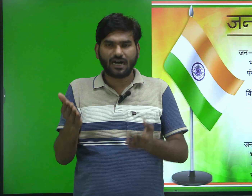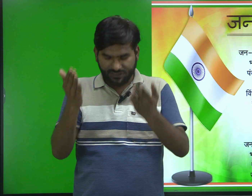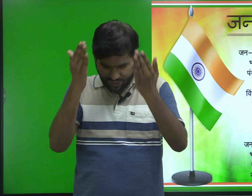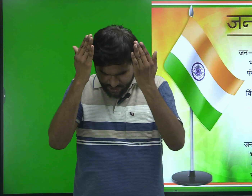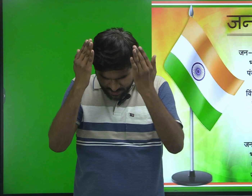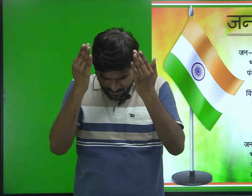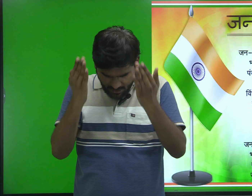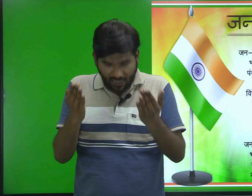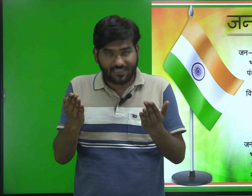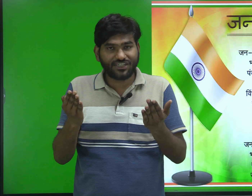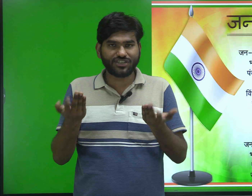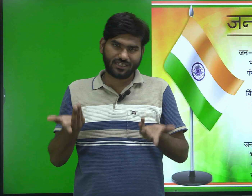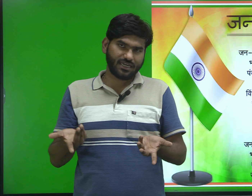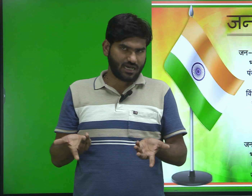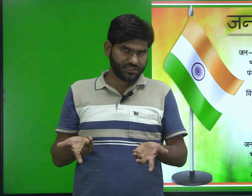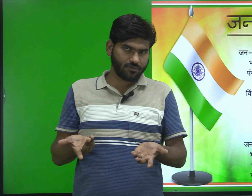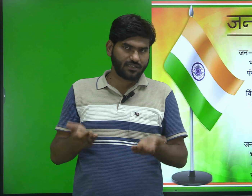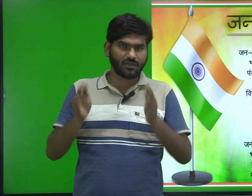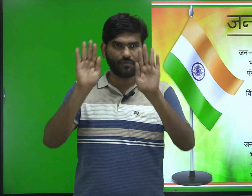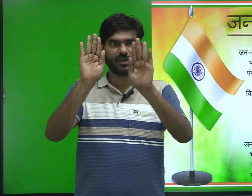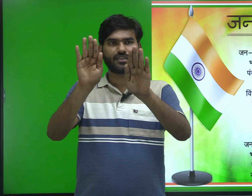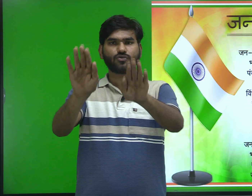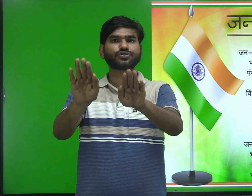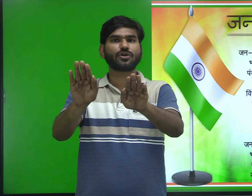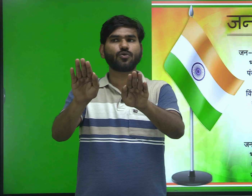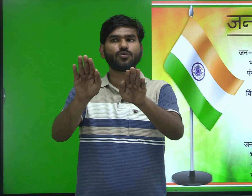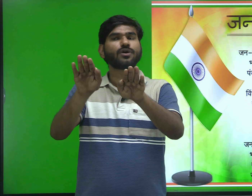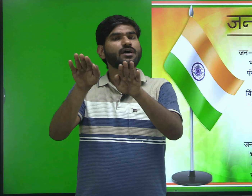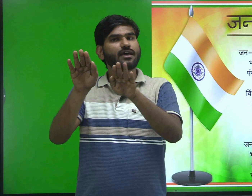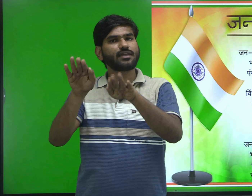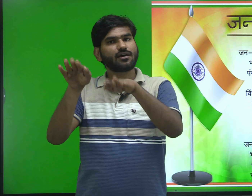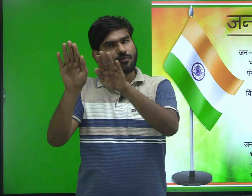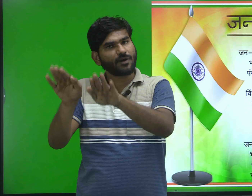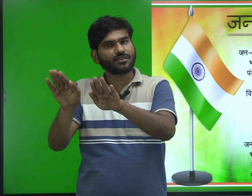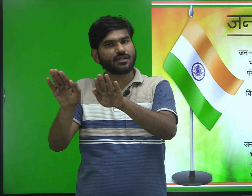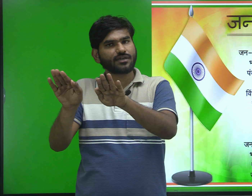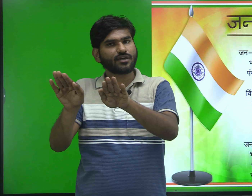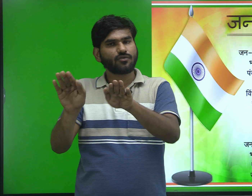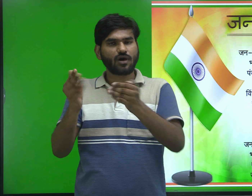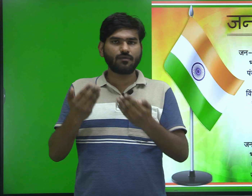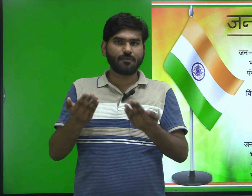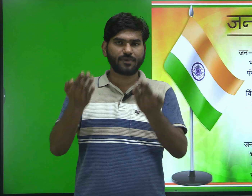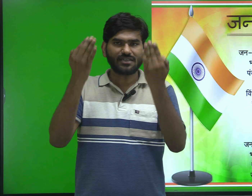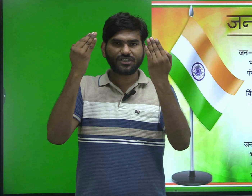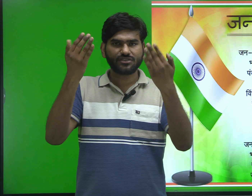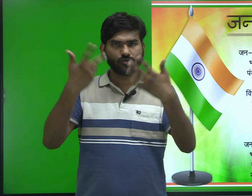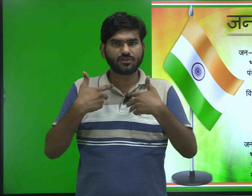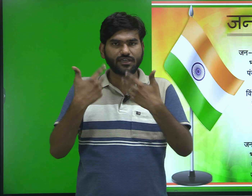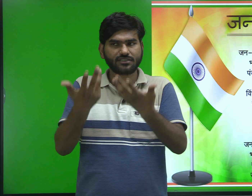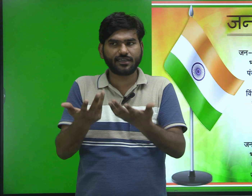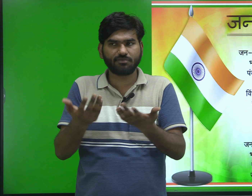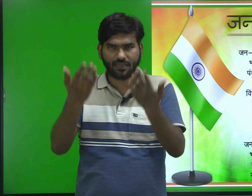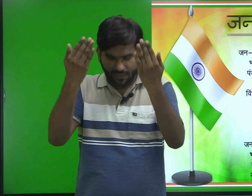आशीष। आशीष यानी कि आशीर्वाद, हम कहते हैं खुश रहो, है ना, बड़ी तरक्की करो। अब आप आशीष खुद के से ही बताइए।